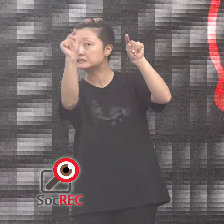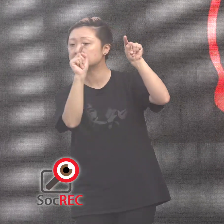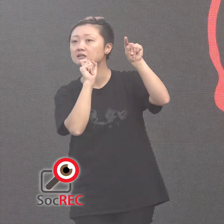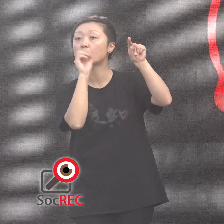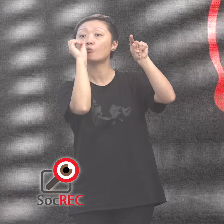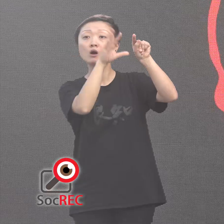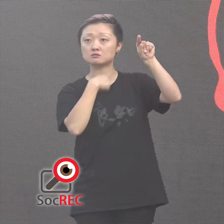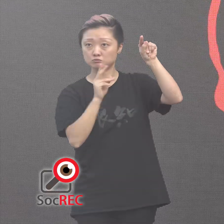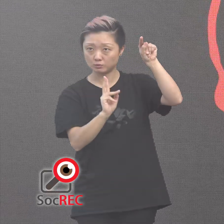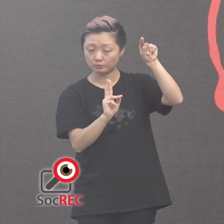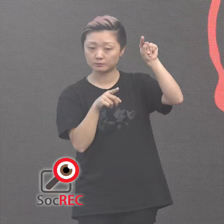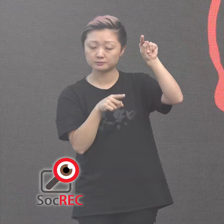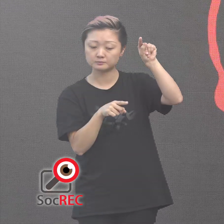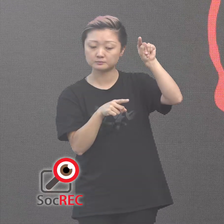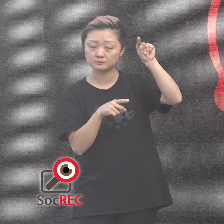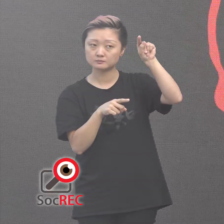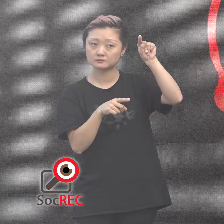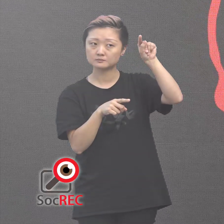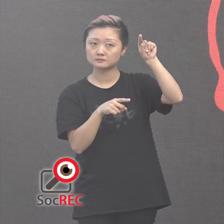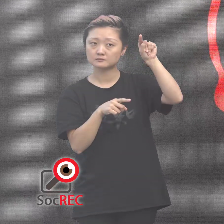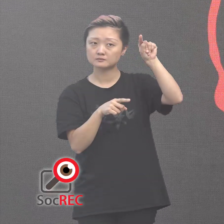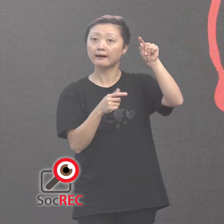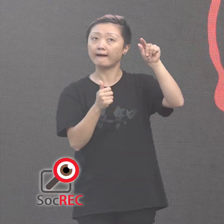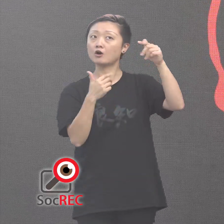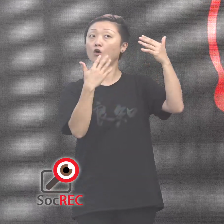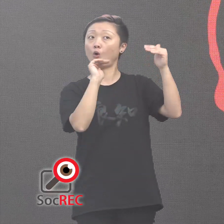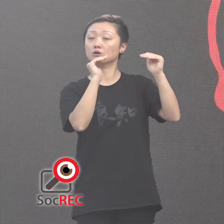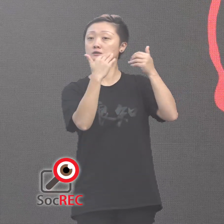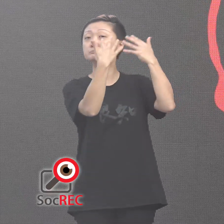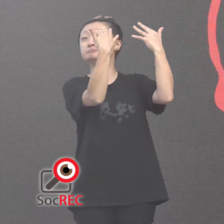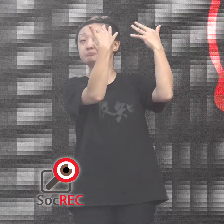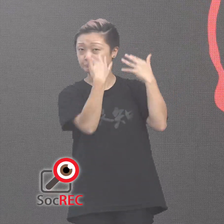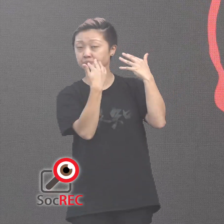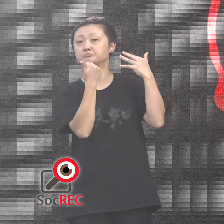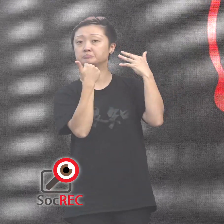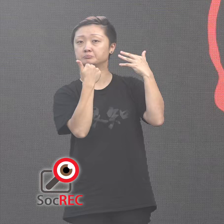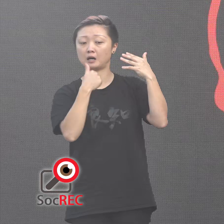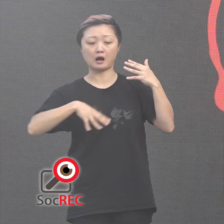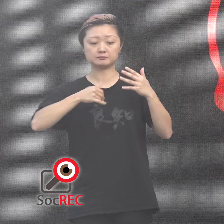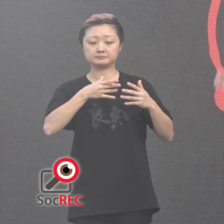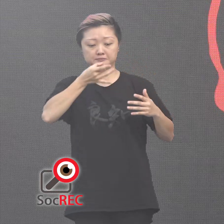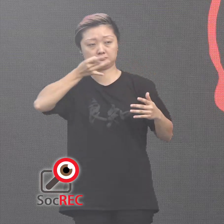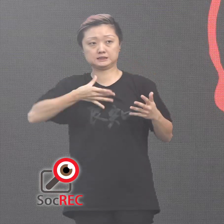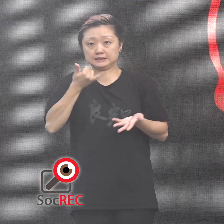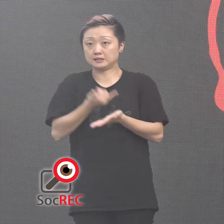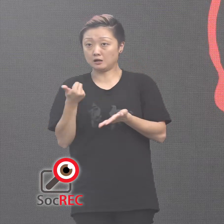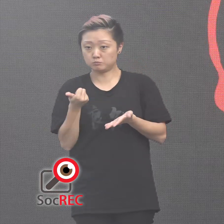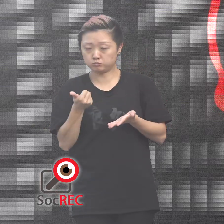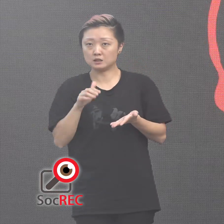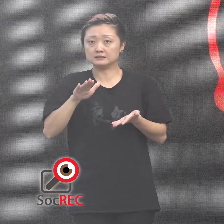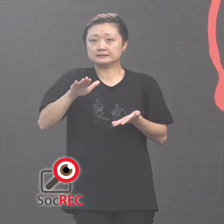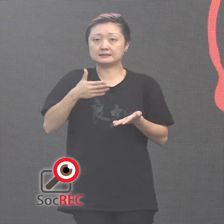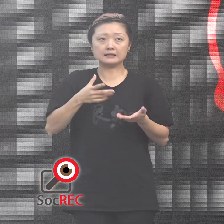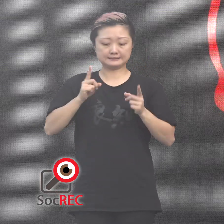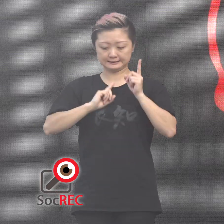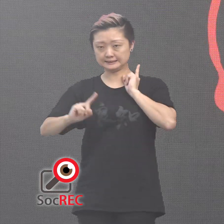你们可以消灭我们，但你们永远不能消灭这种